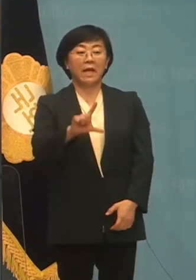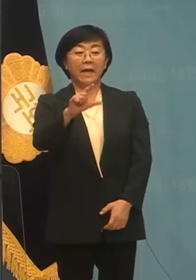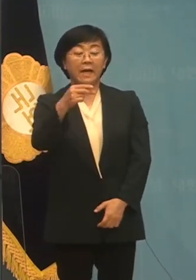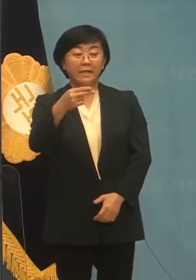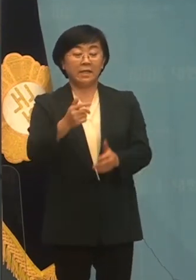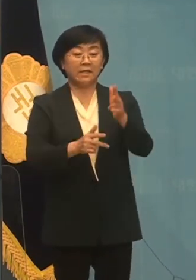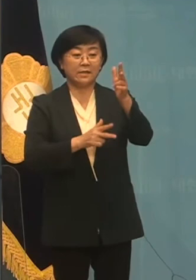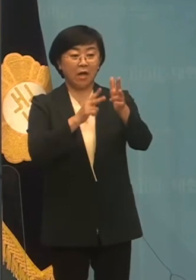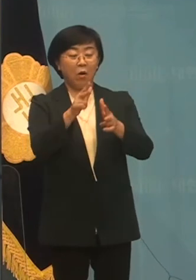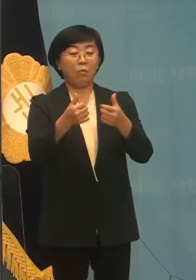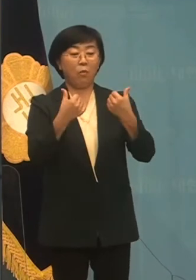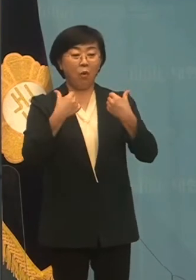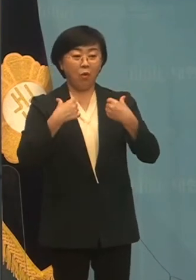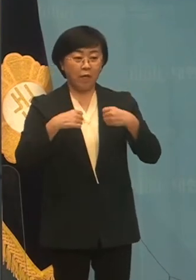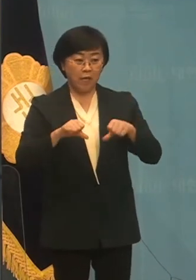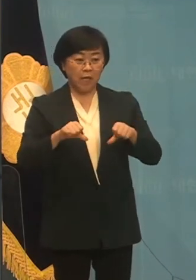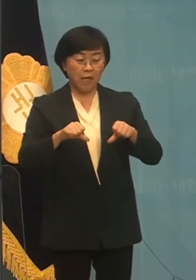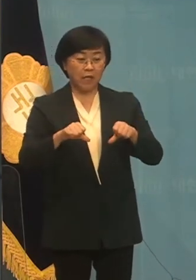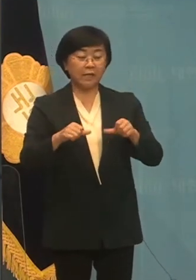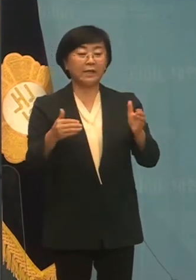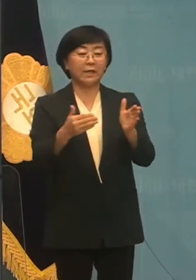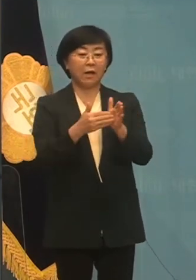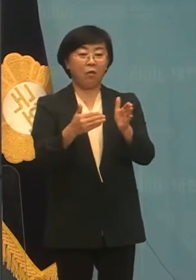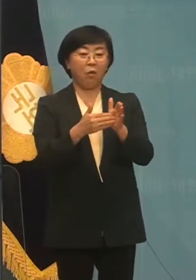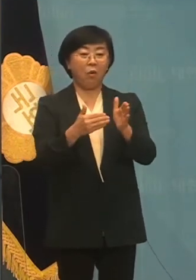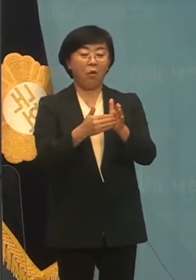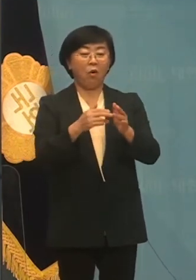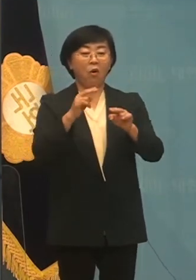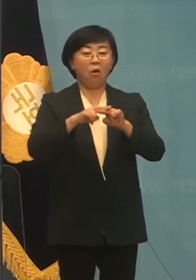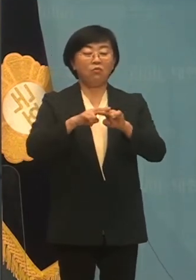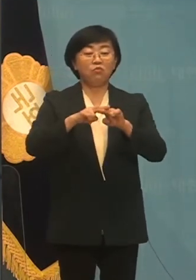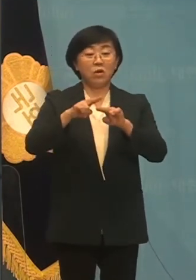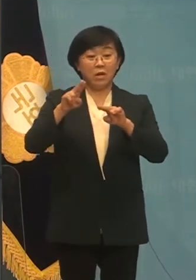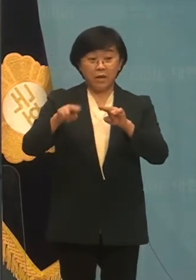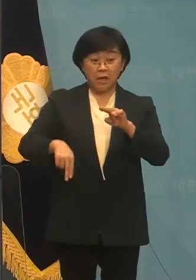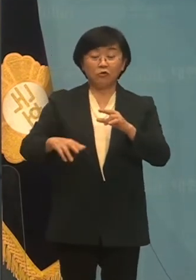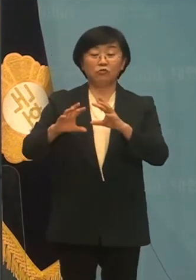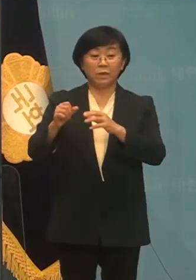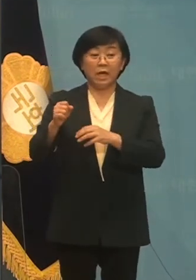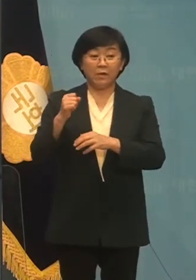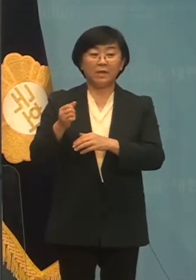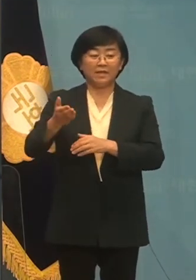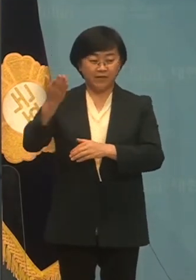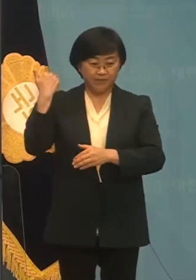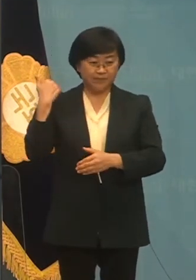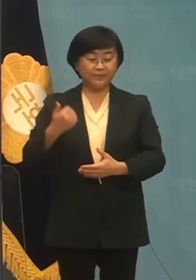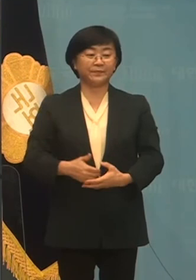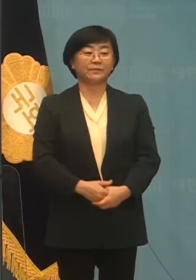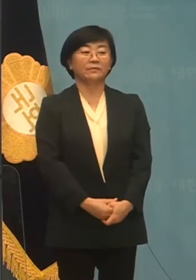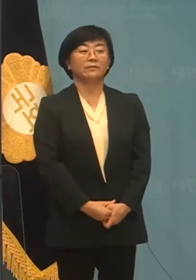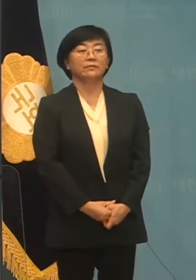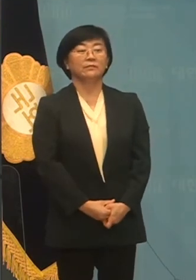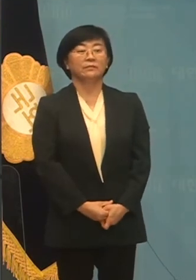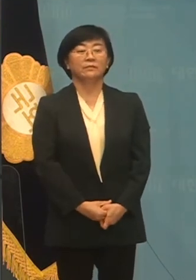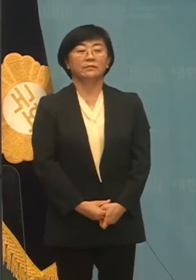LH의 사업 보기를 종용하고 결국 물러나게 한 것도 국민의힘 전신이었습니다.